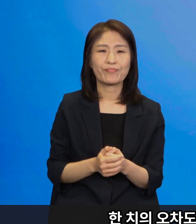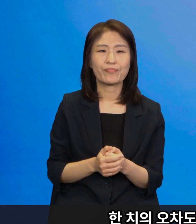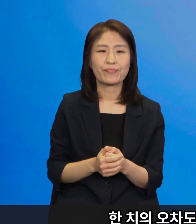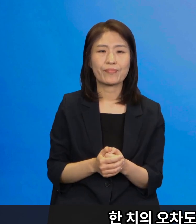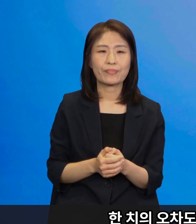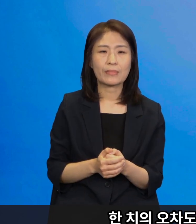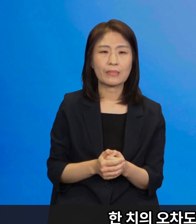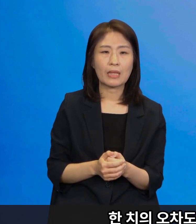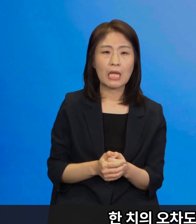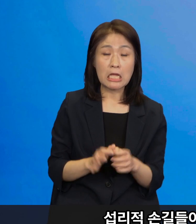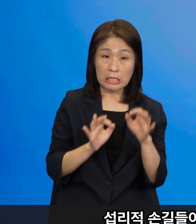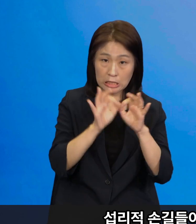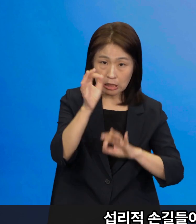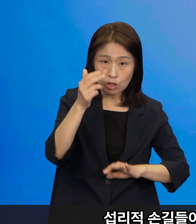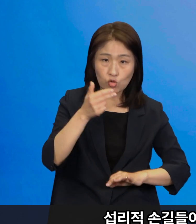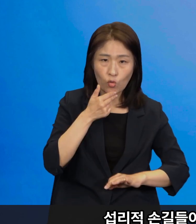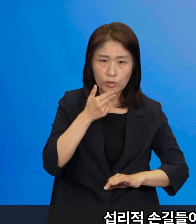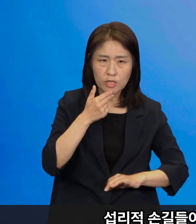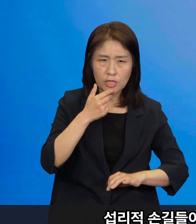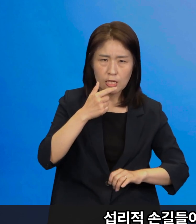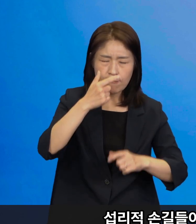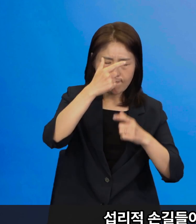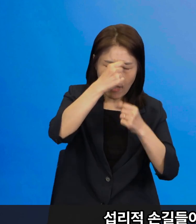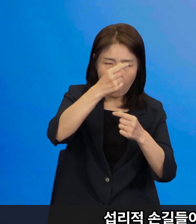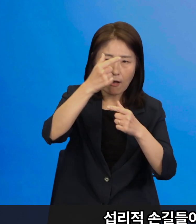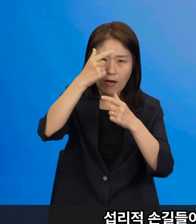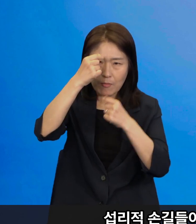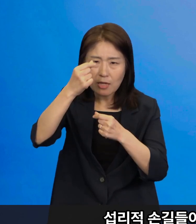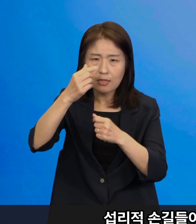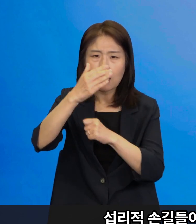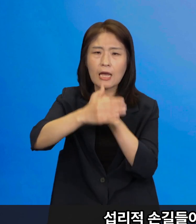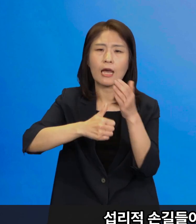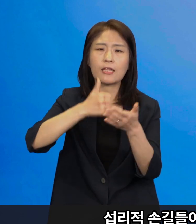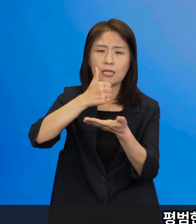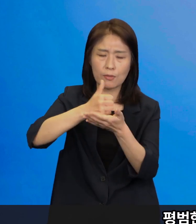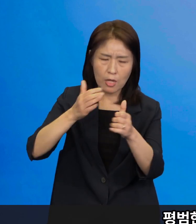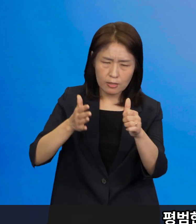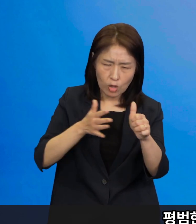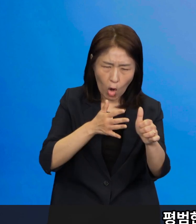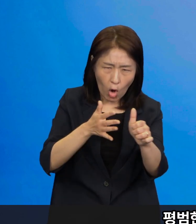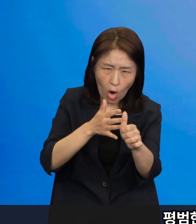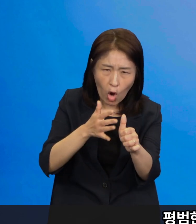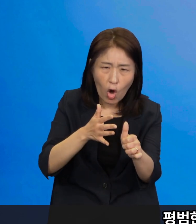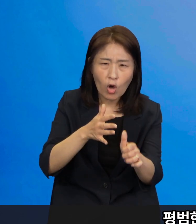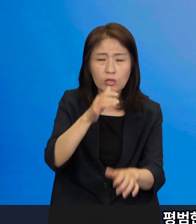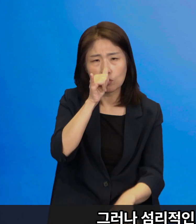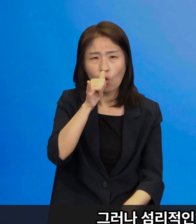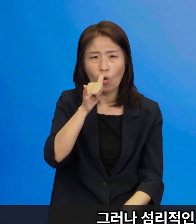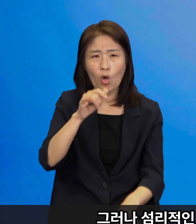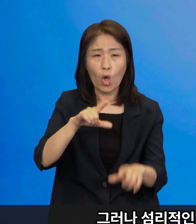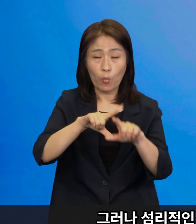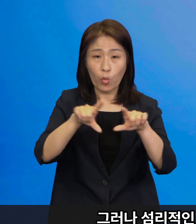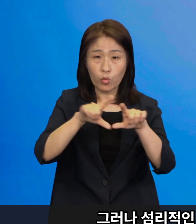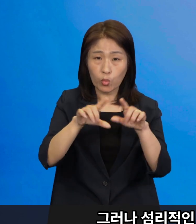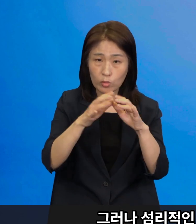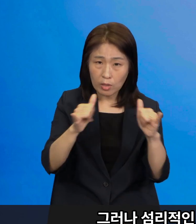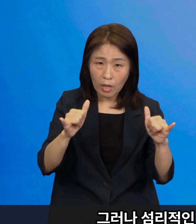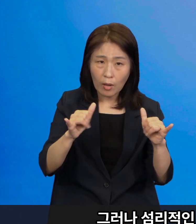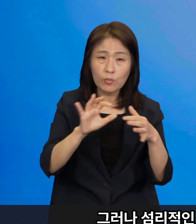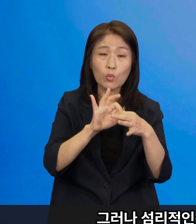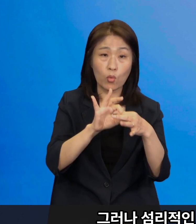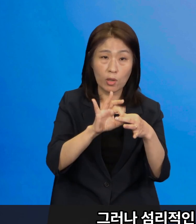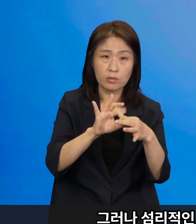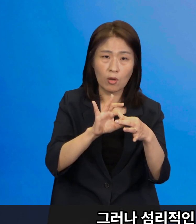없이 하나님이 보이지 않는 섭리적 손길들이 우리 삶에 있다는 것입니다. 평범한 사람들을 통해서, 그러나 섭리적인